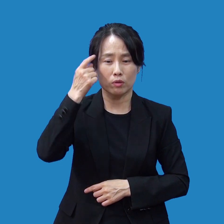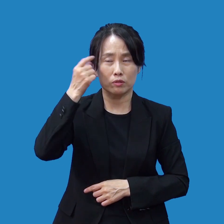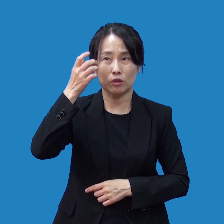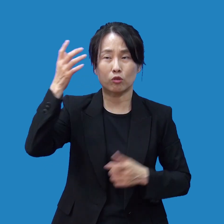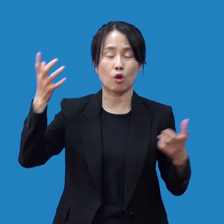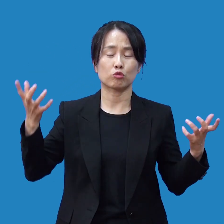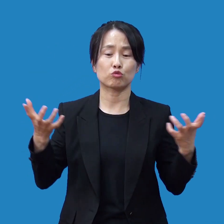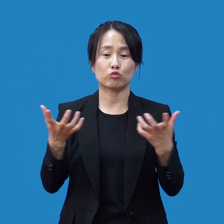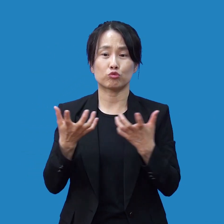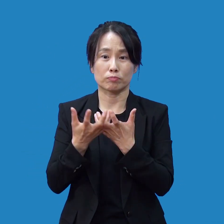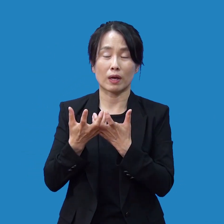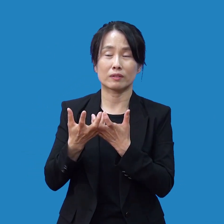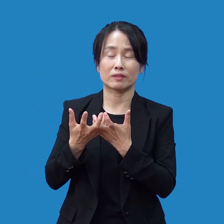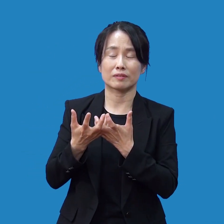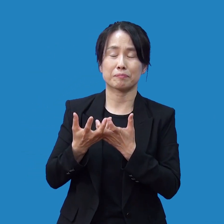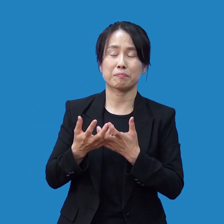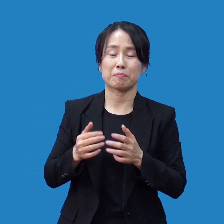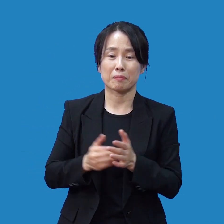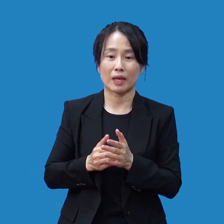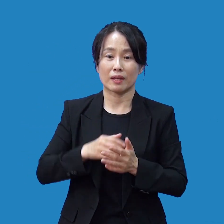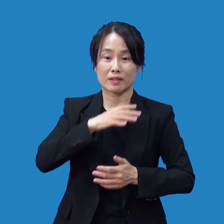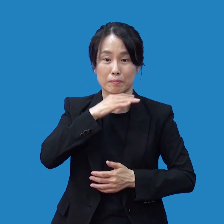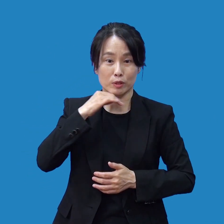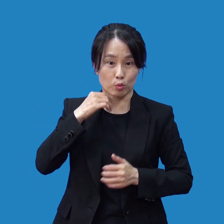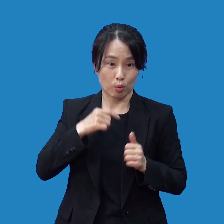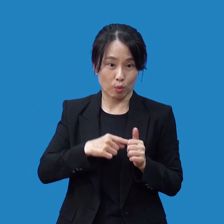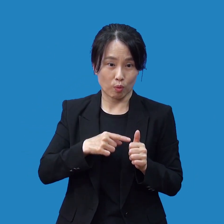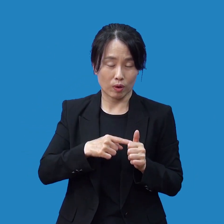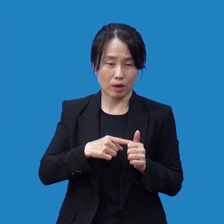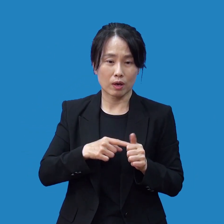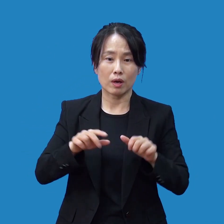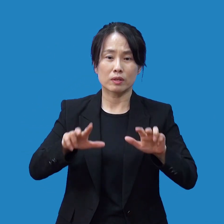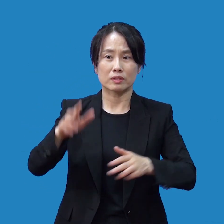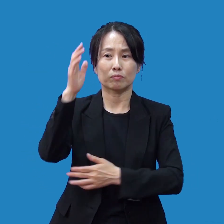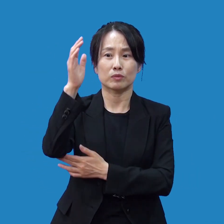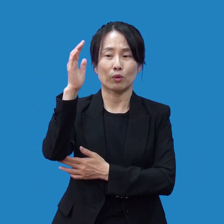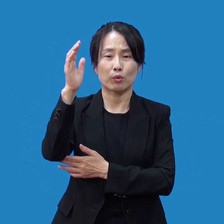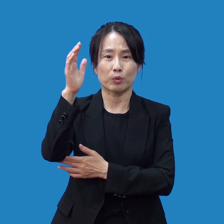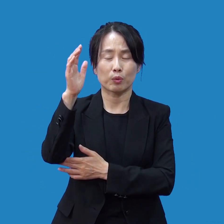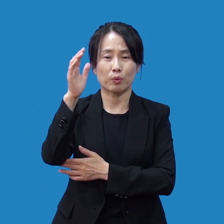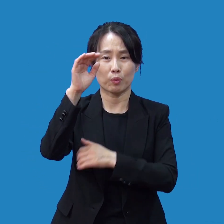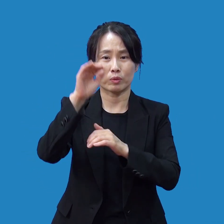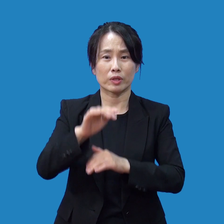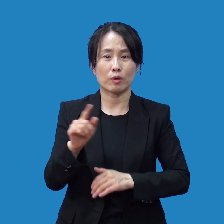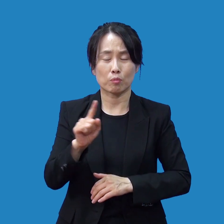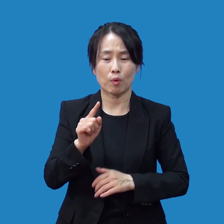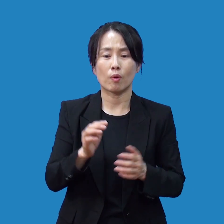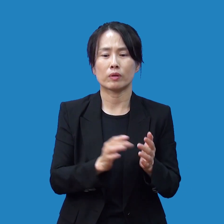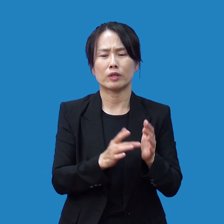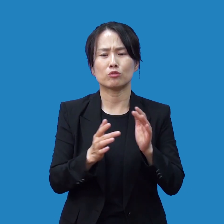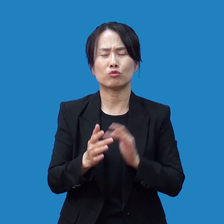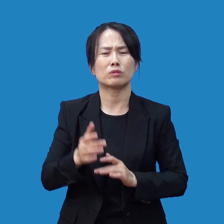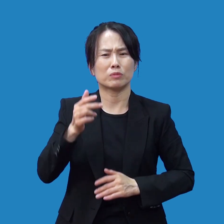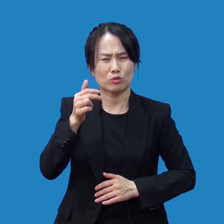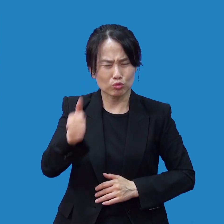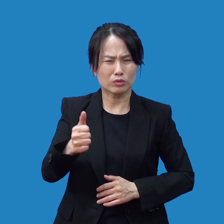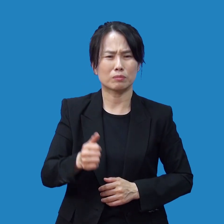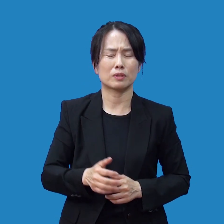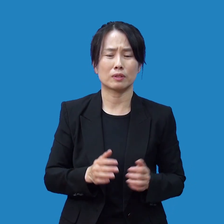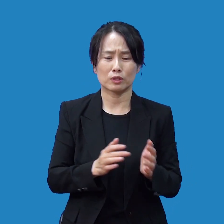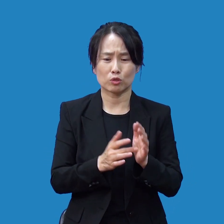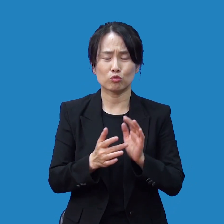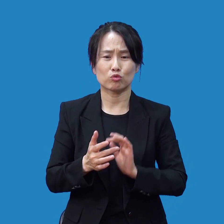받은 베드로가 예수님의 주권자 되심을 지금 논증하고 이제